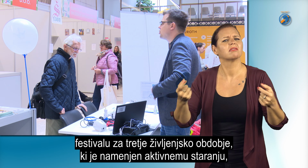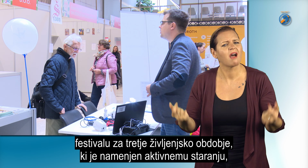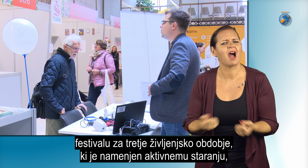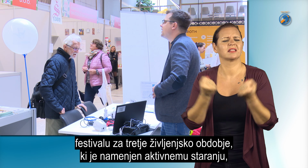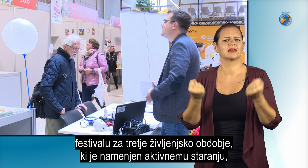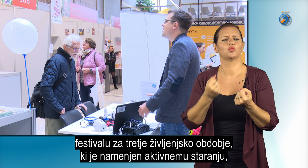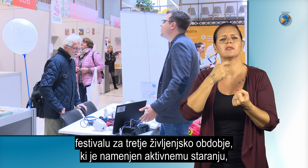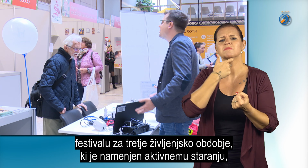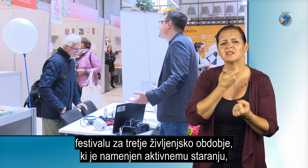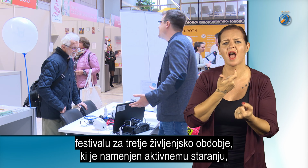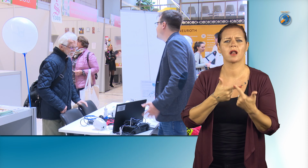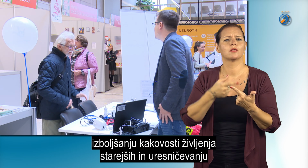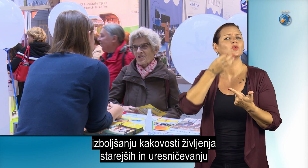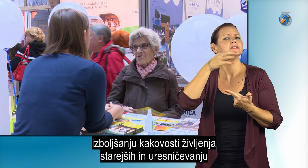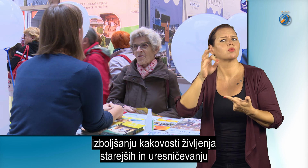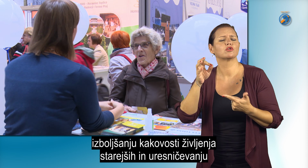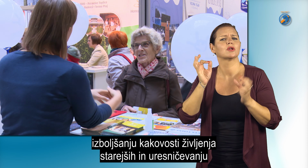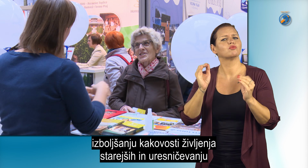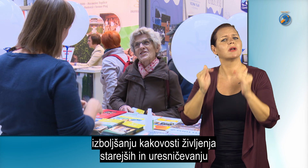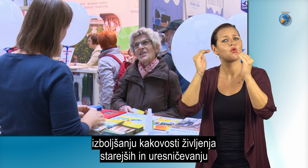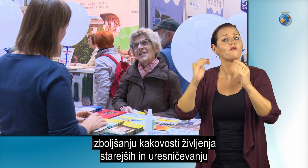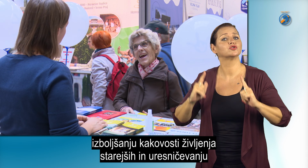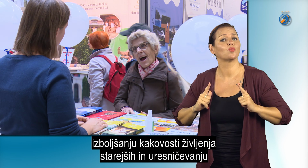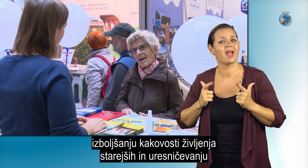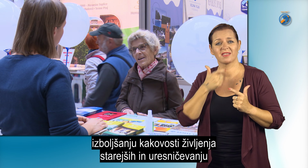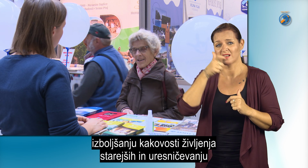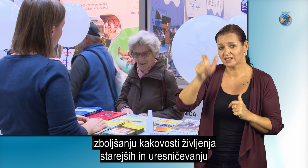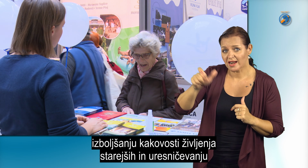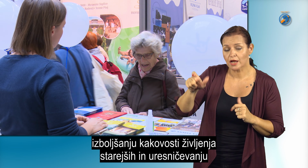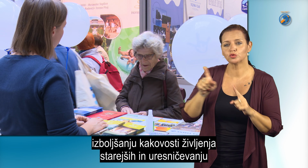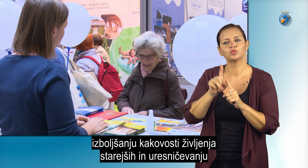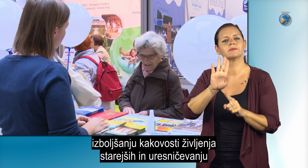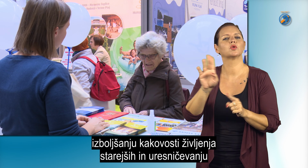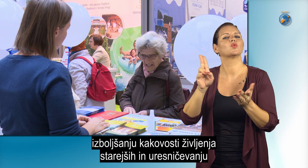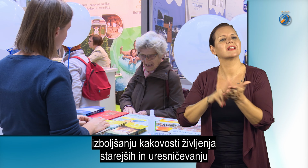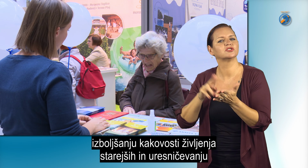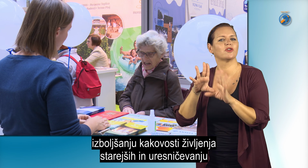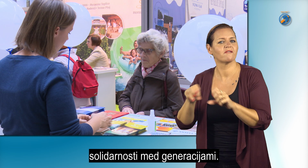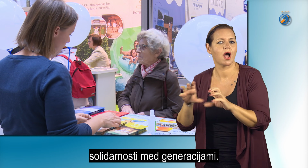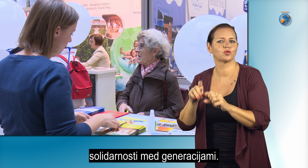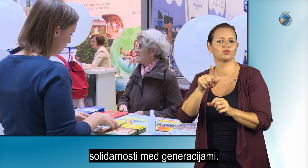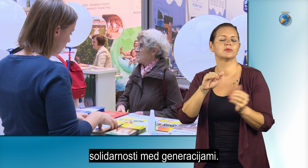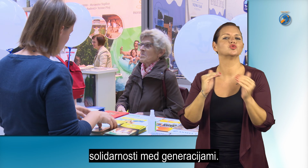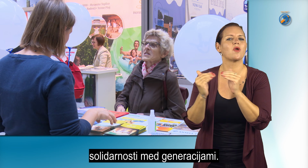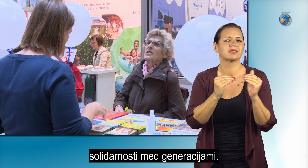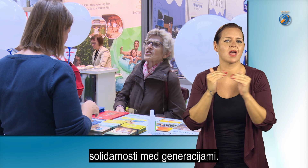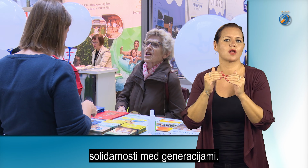aktivnemu staranju, izboljšanju kakovosti življenja starejših in uresničevanju solidarnosti med